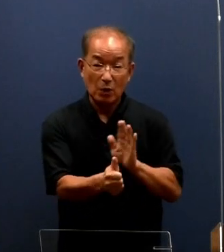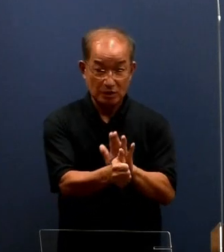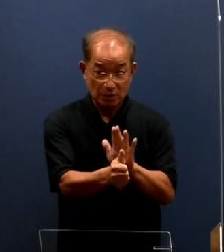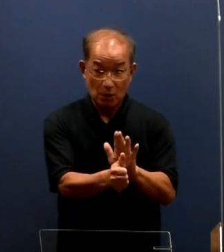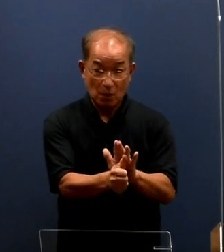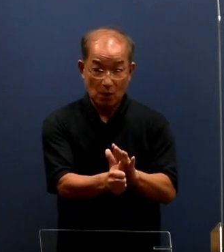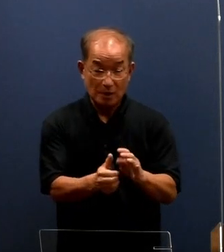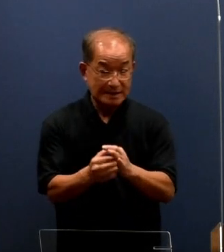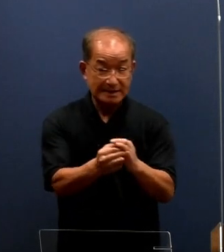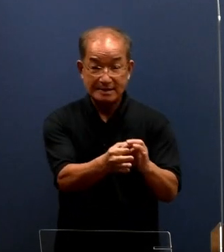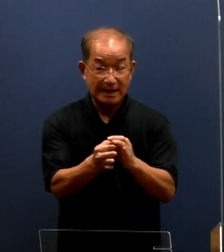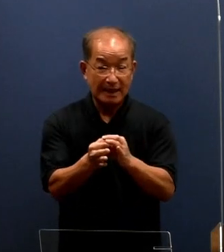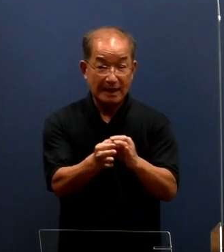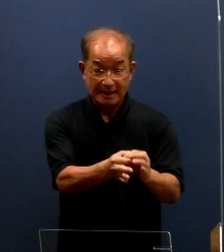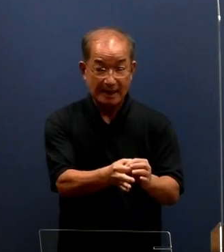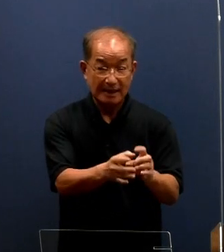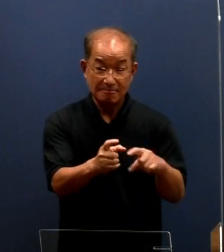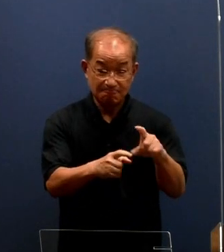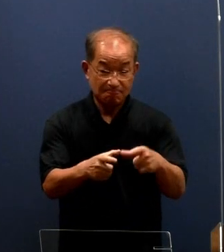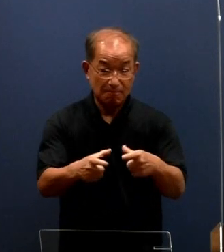して、